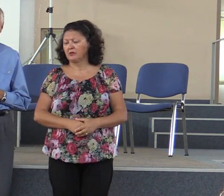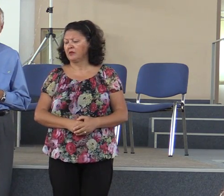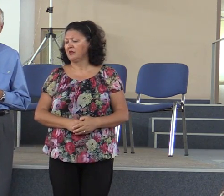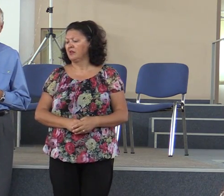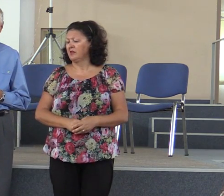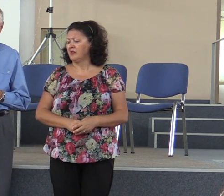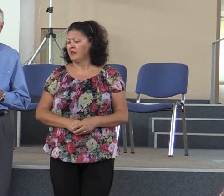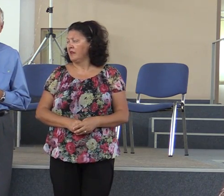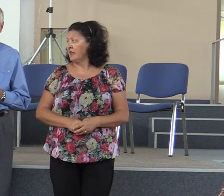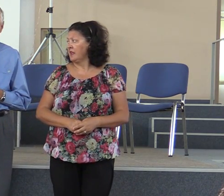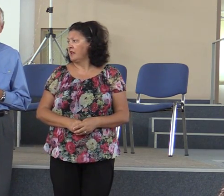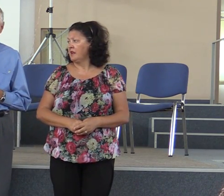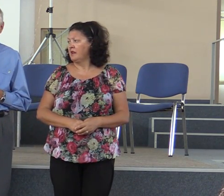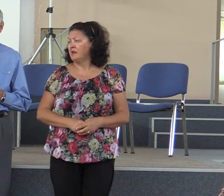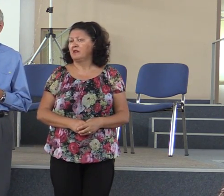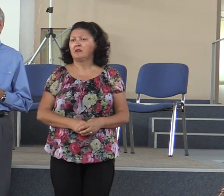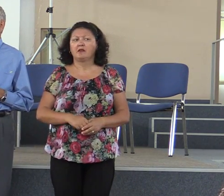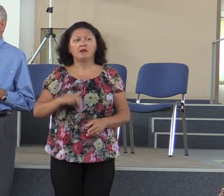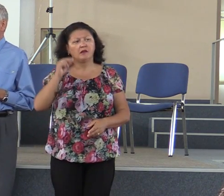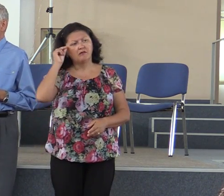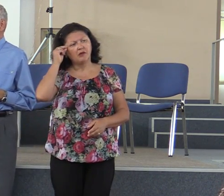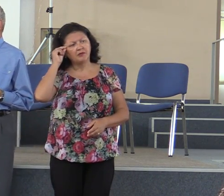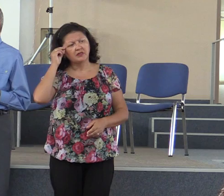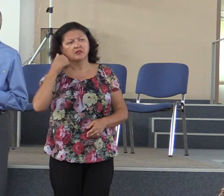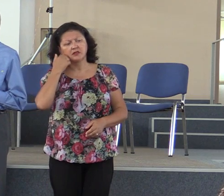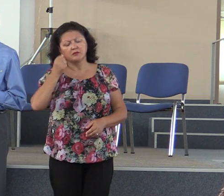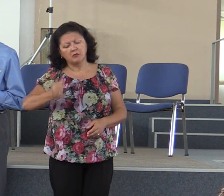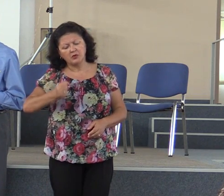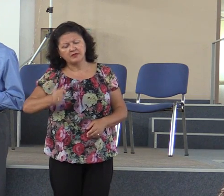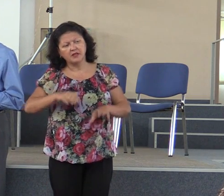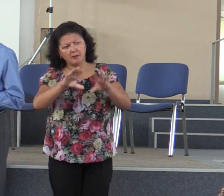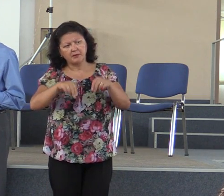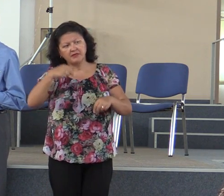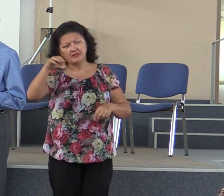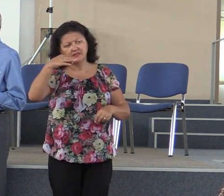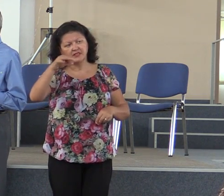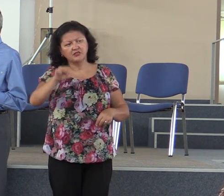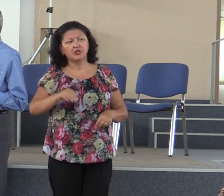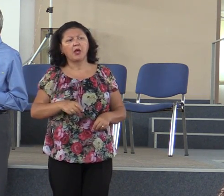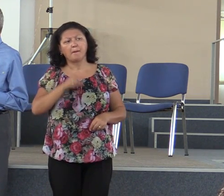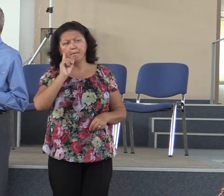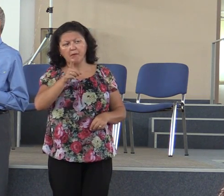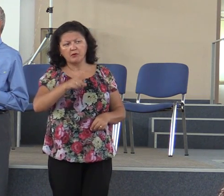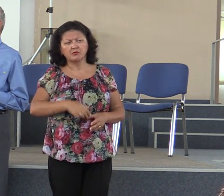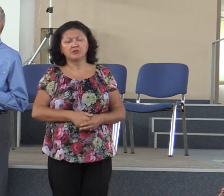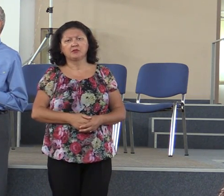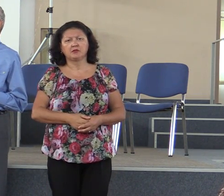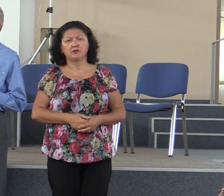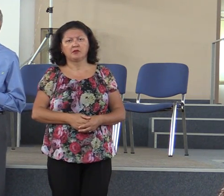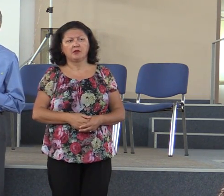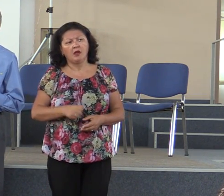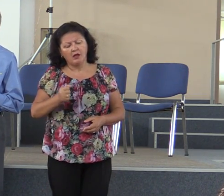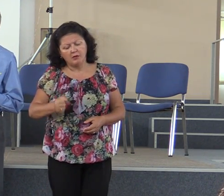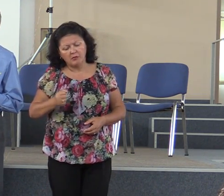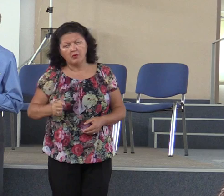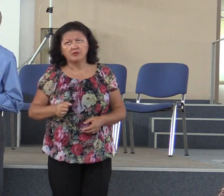received the Ten Commandments. Vă amintiți atunci când Moise a primit cele 10 porunci? Moses was on Mount Sinai. Moise era